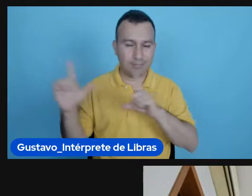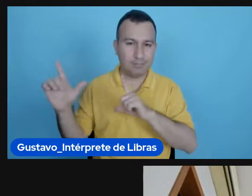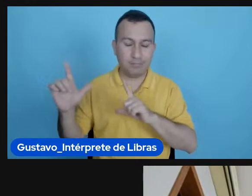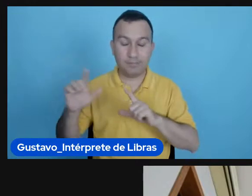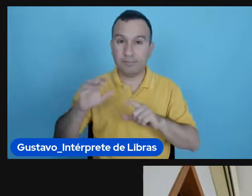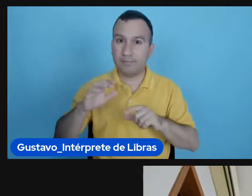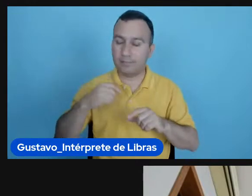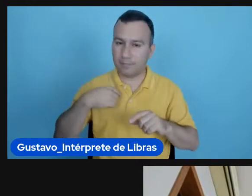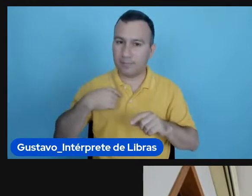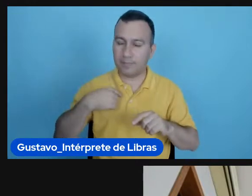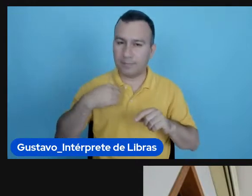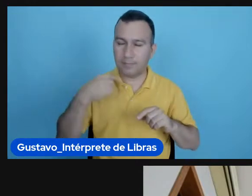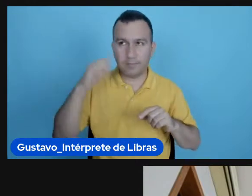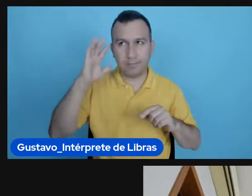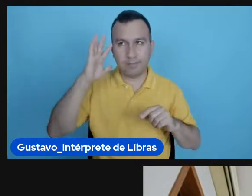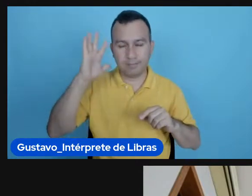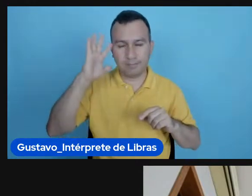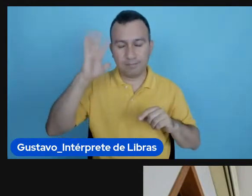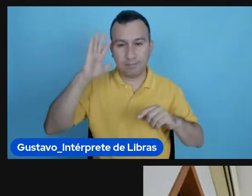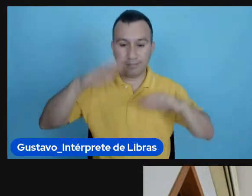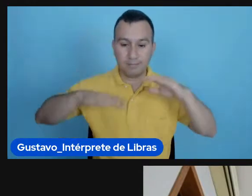lidar com um aluno PCD,